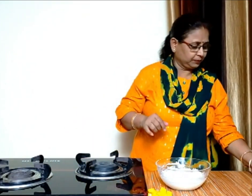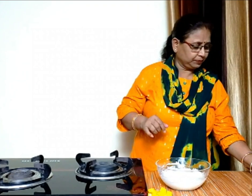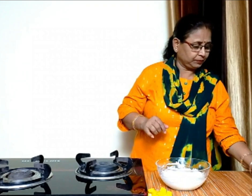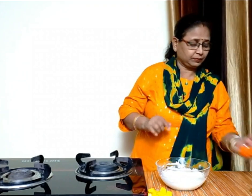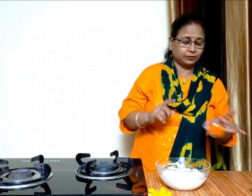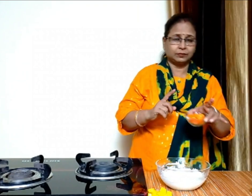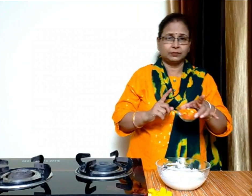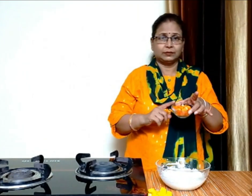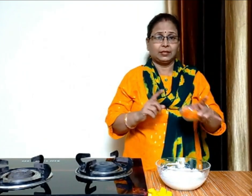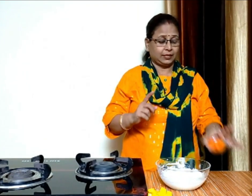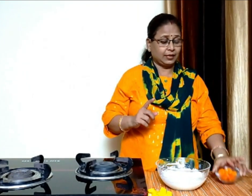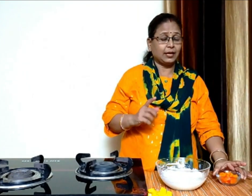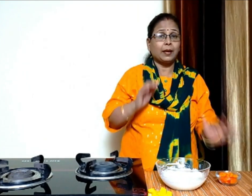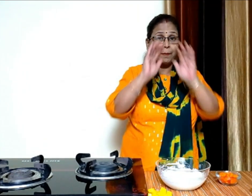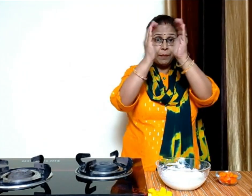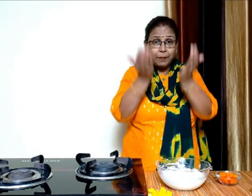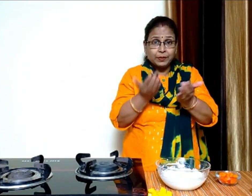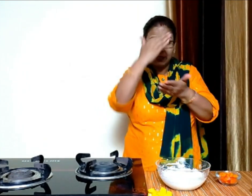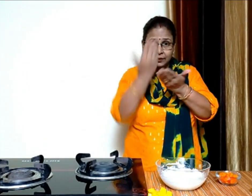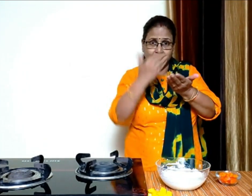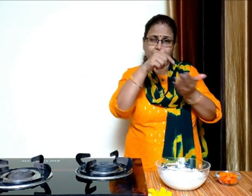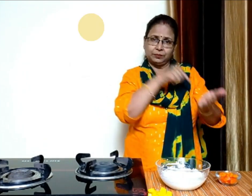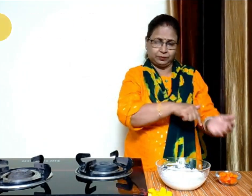अब इसमें आदा कप पापाया